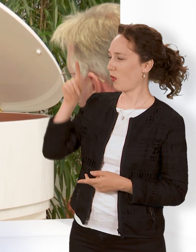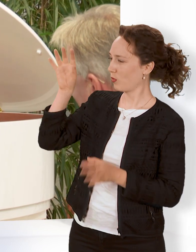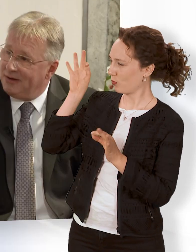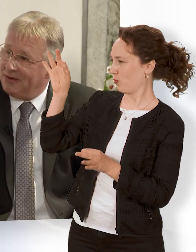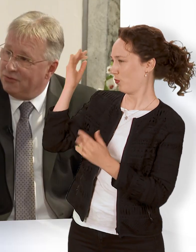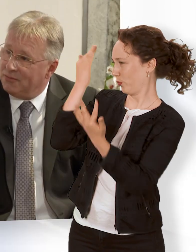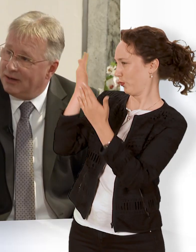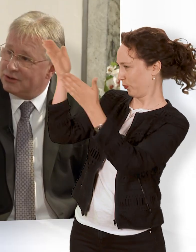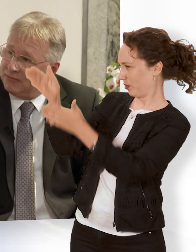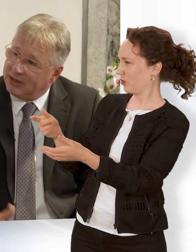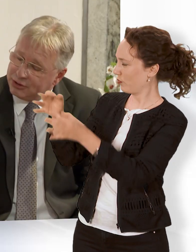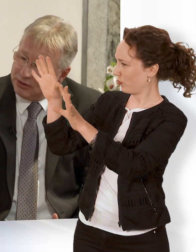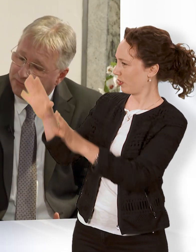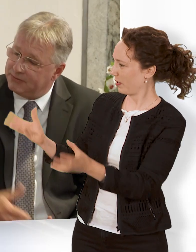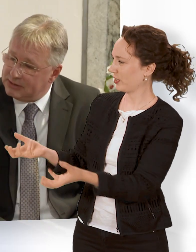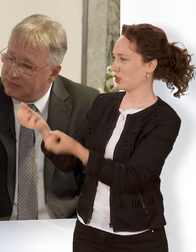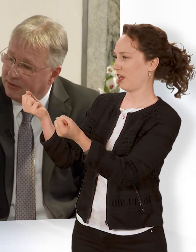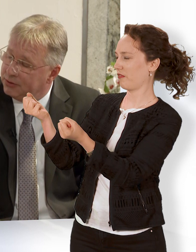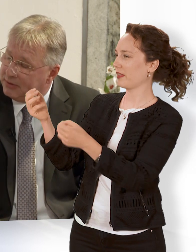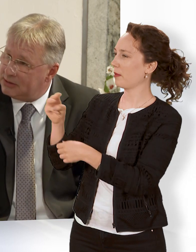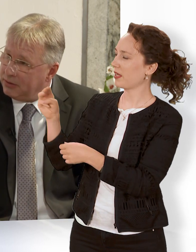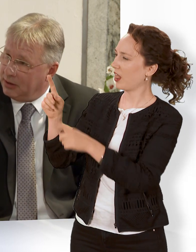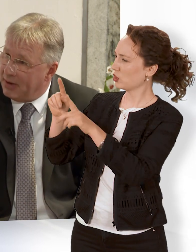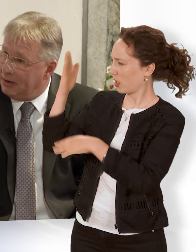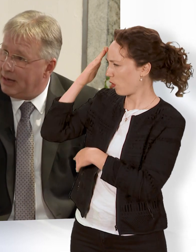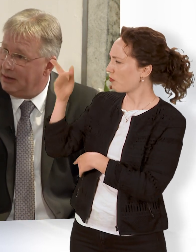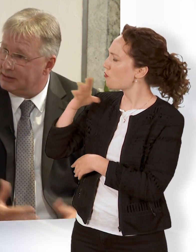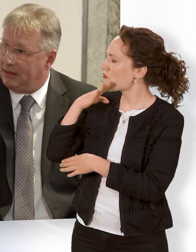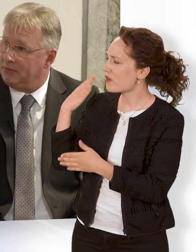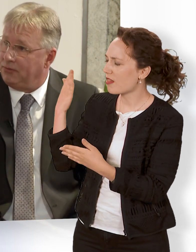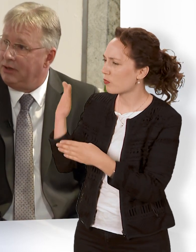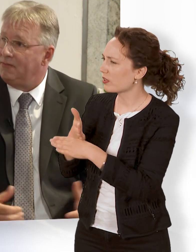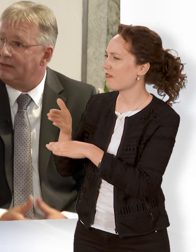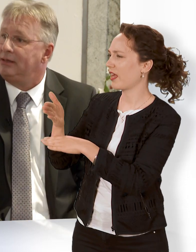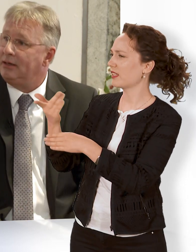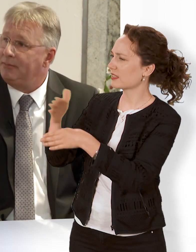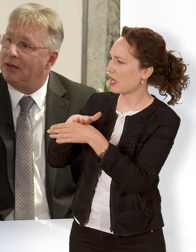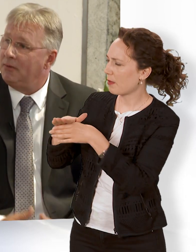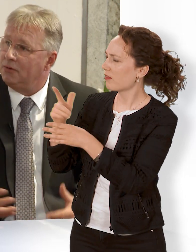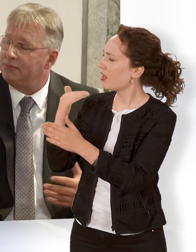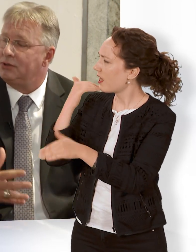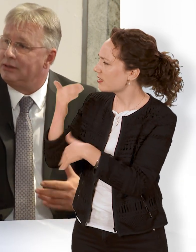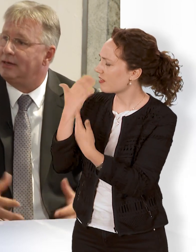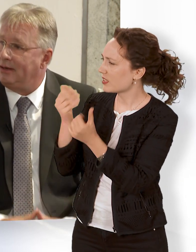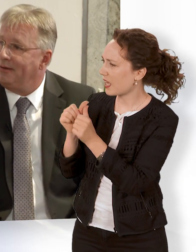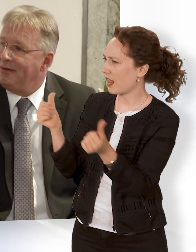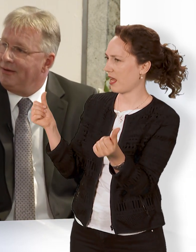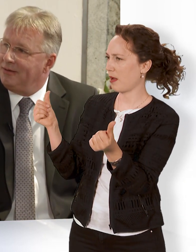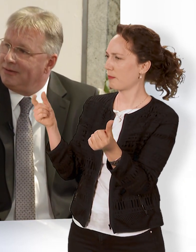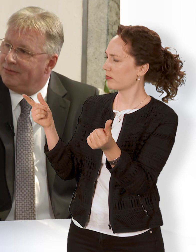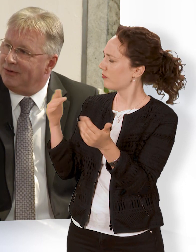so. Wunderbar geschaffen. Michael Sternkopf, Sie sind viel unterwegs, auch in Gemeinden rein, erzählen von dem, was Sie erlebt haben, auch zwischen den